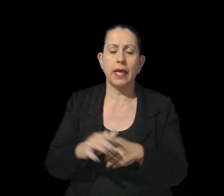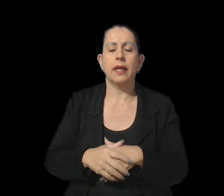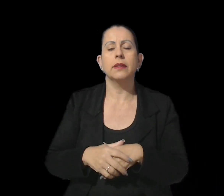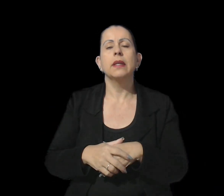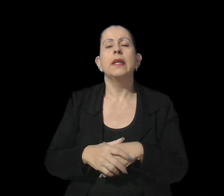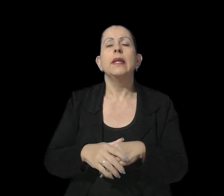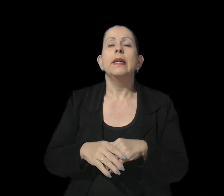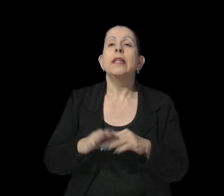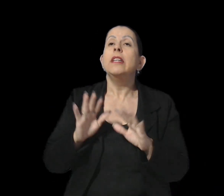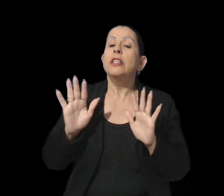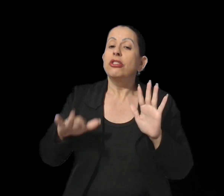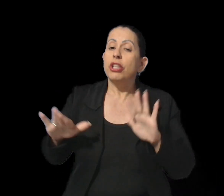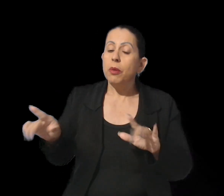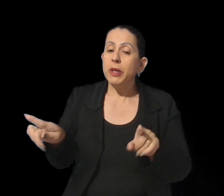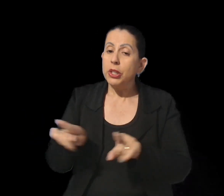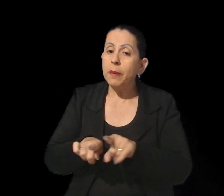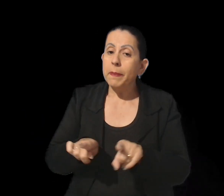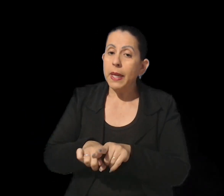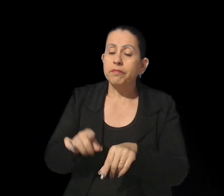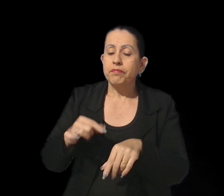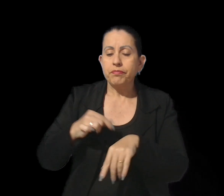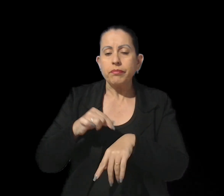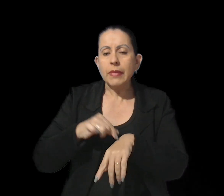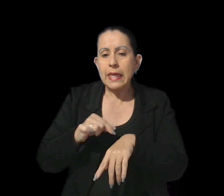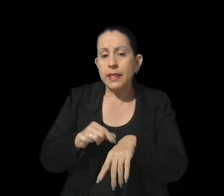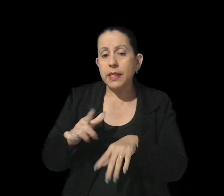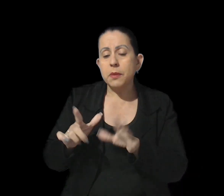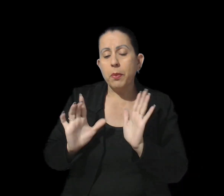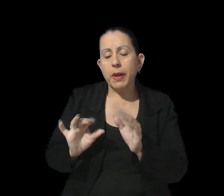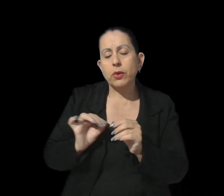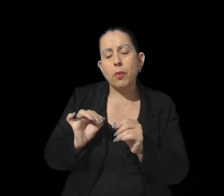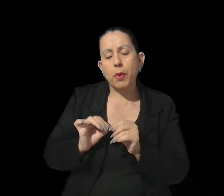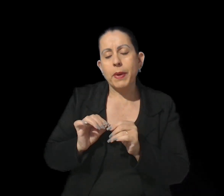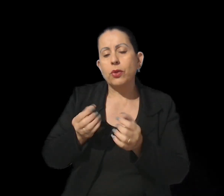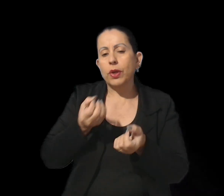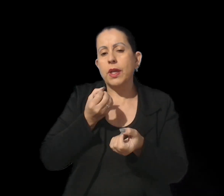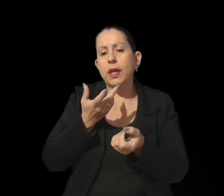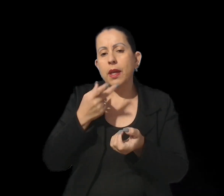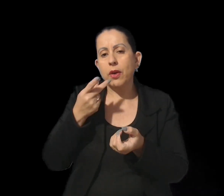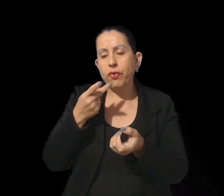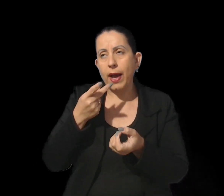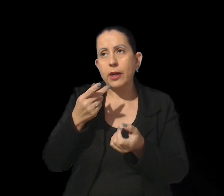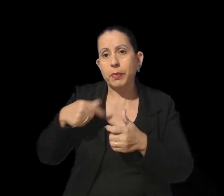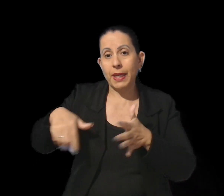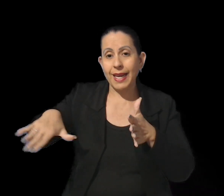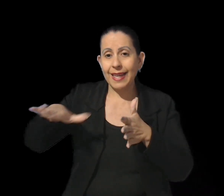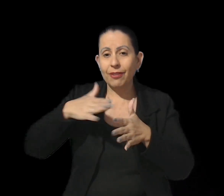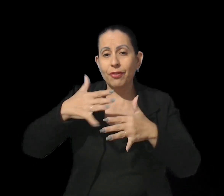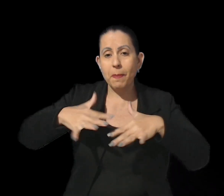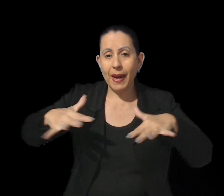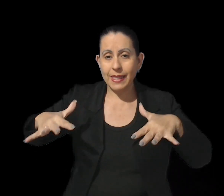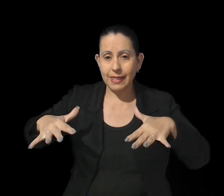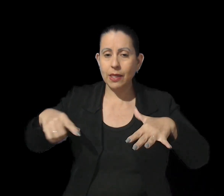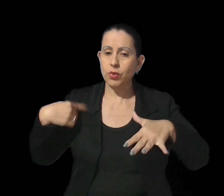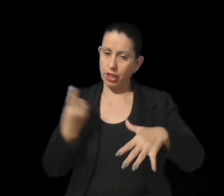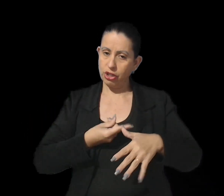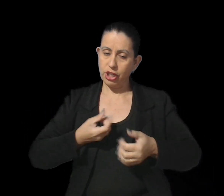verdade. Geralmente também nesse momento é um momento que eu falo para aquela vibração que a gente